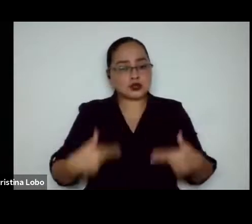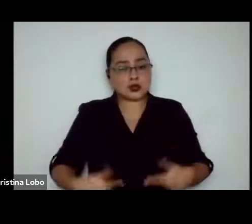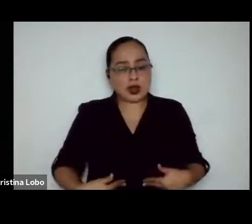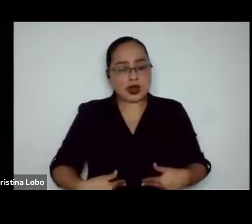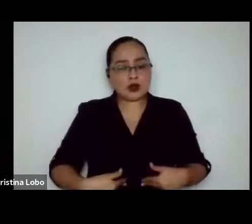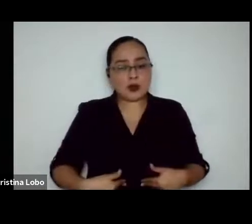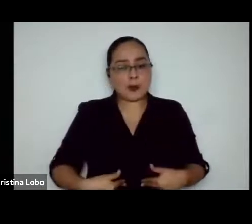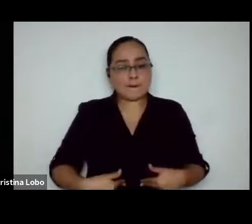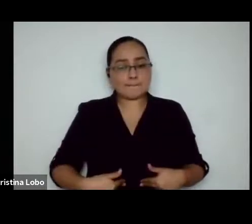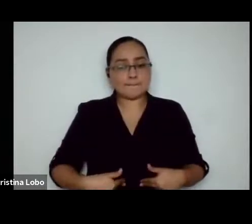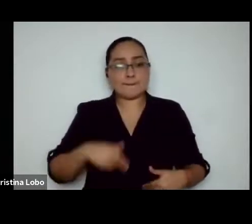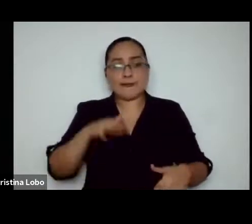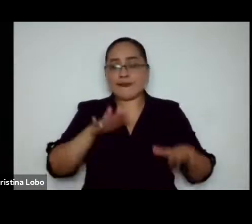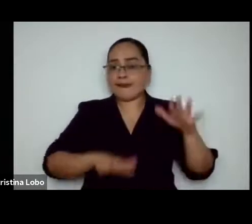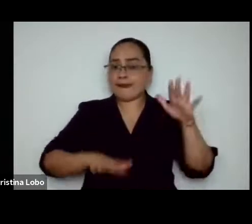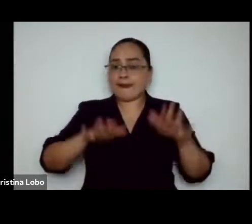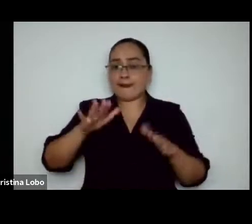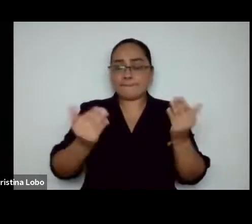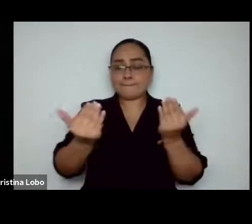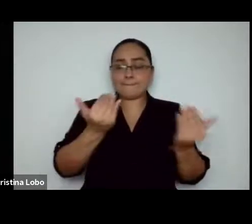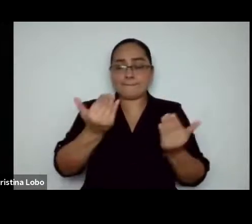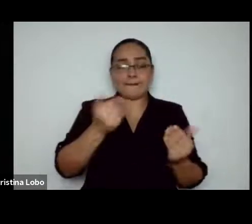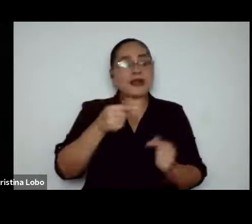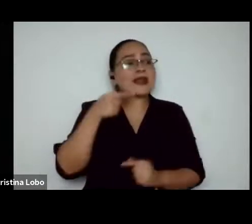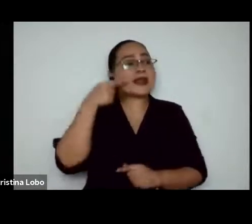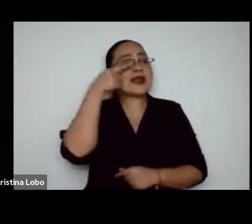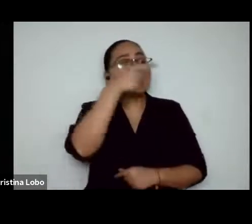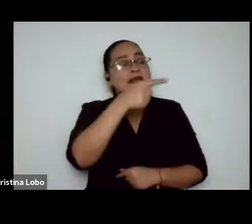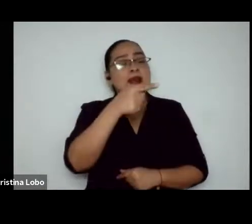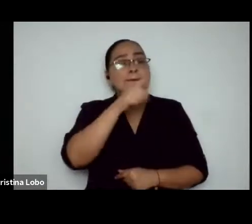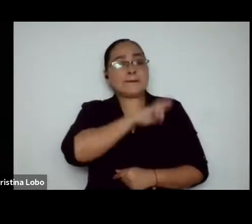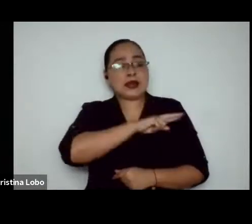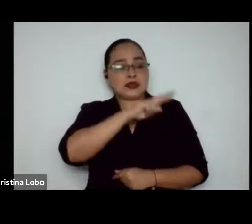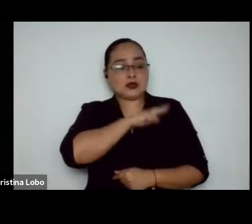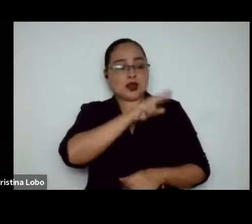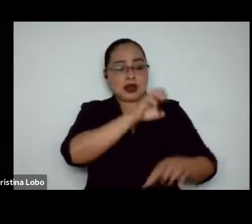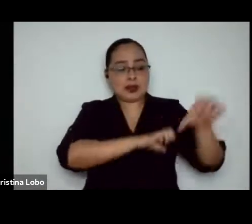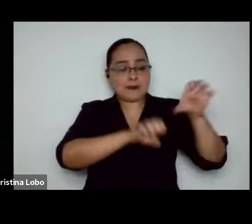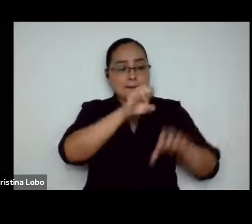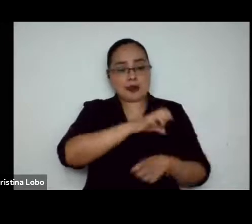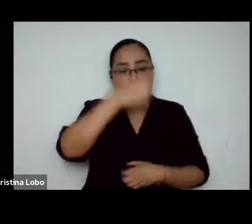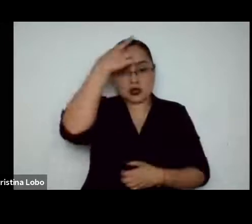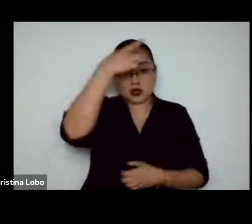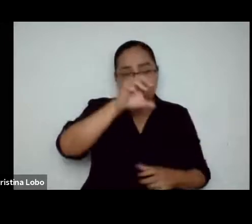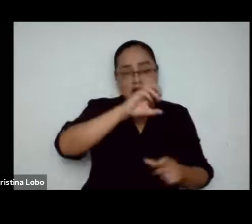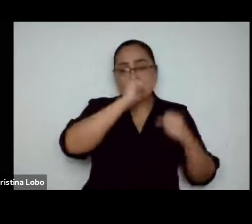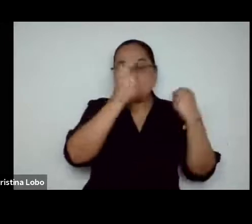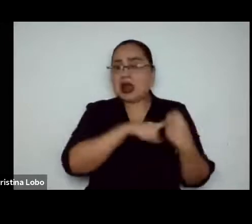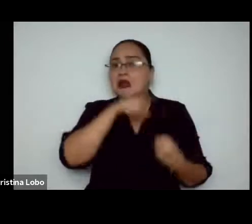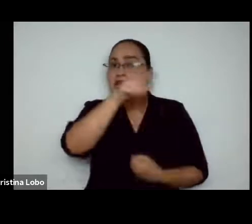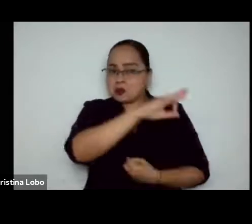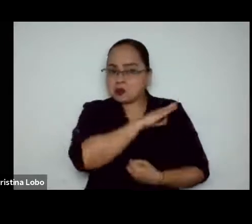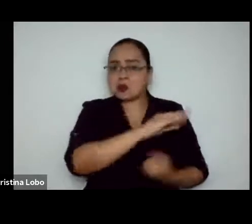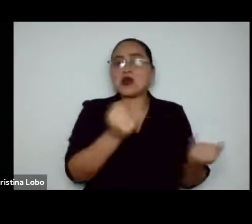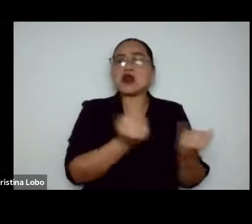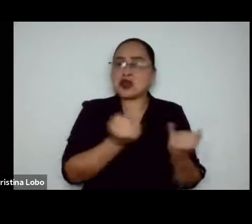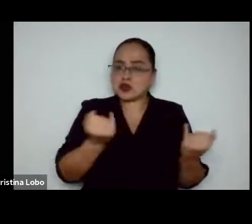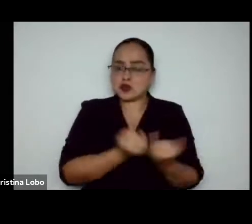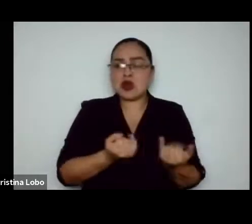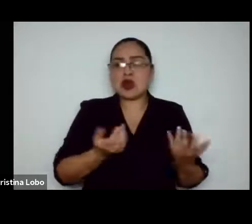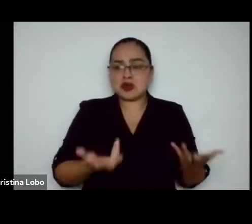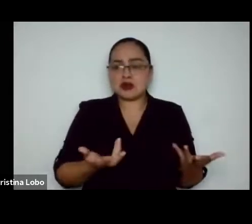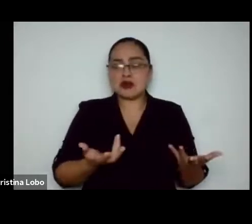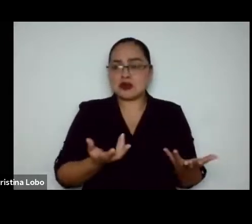derechos oponibles en algunos casos frente a particulares, ¿no? Sobre todo derechos, sobre todo en relaciones de poder desigual,